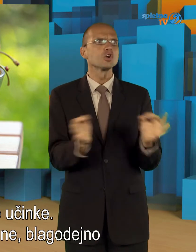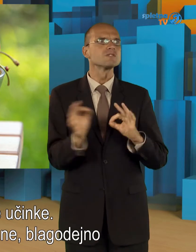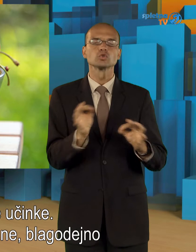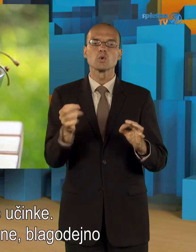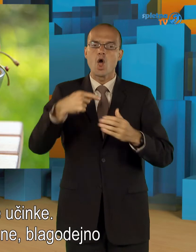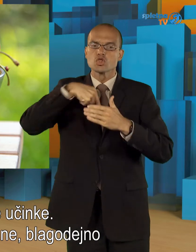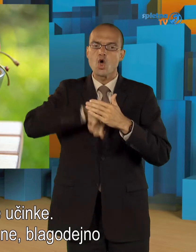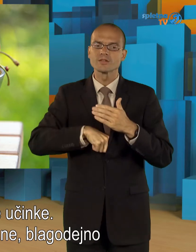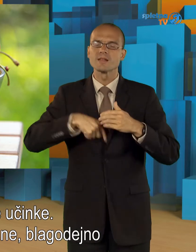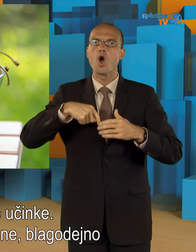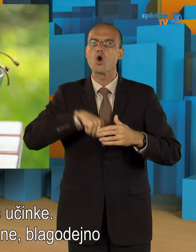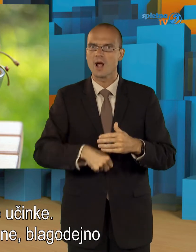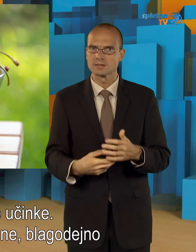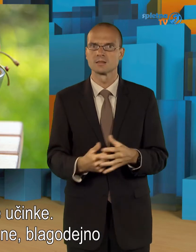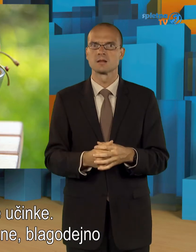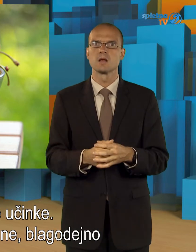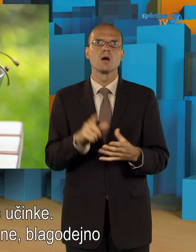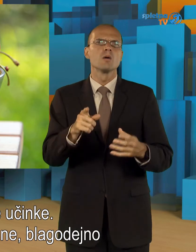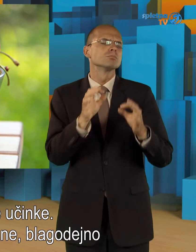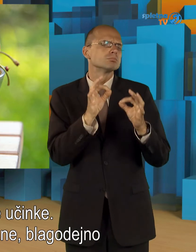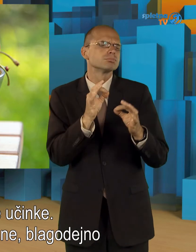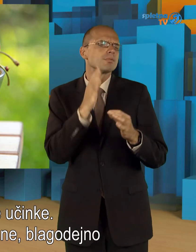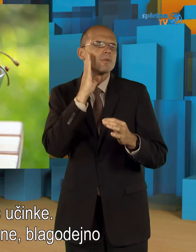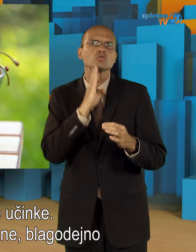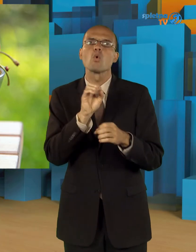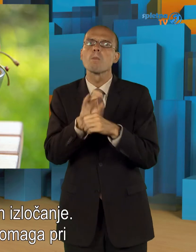Osvežuje notranje organe, blagodejno vpliva na prebavo in izločanje.